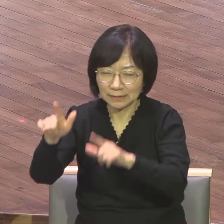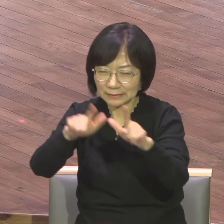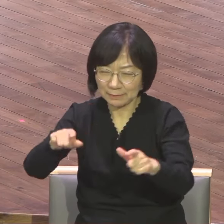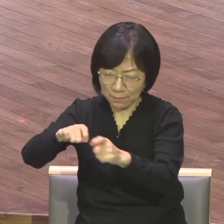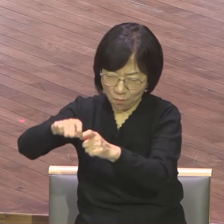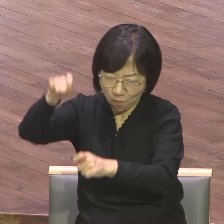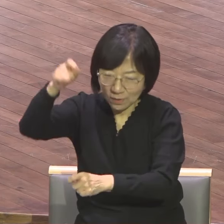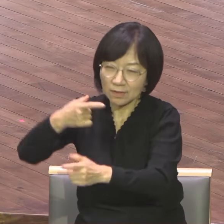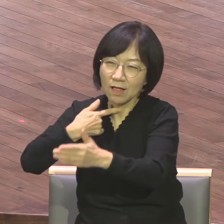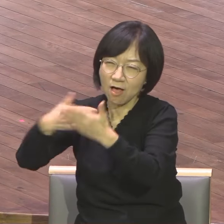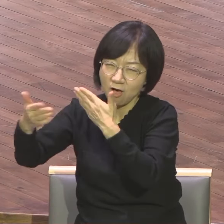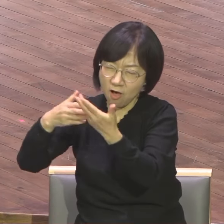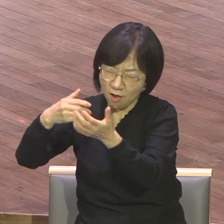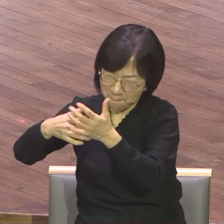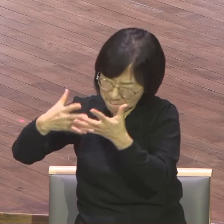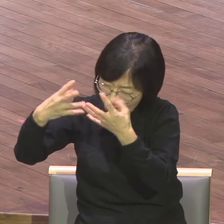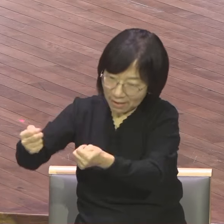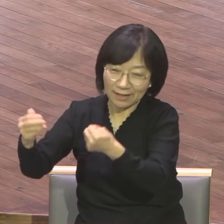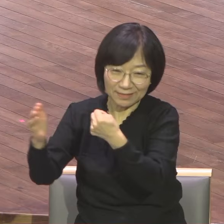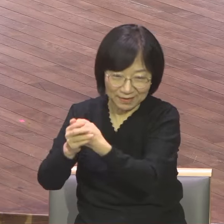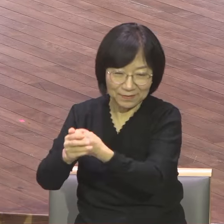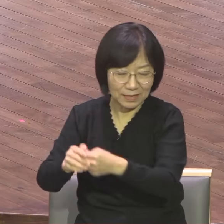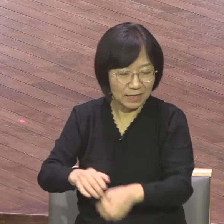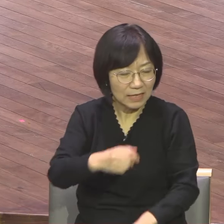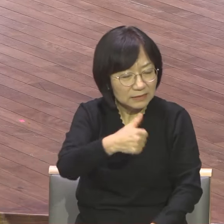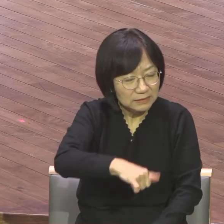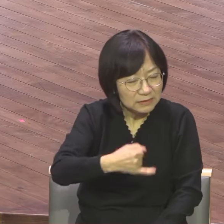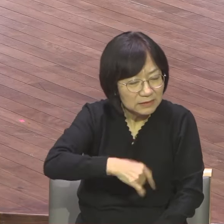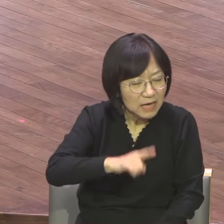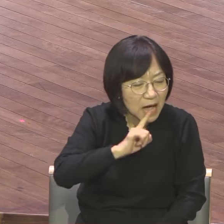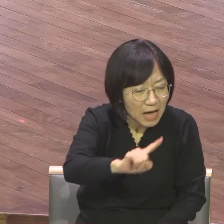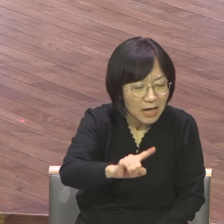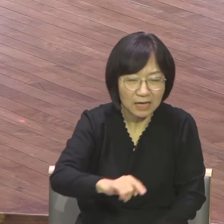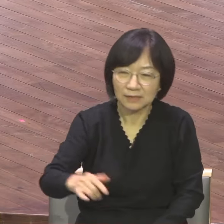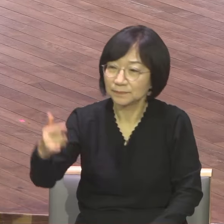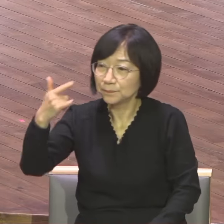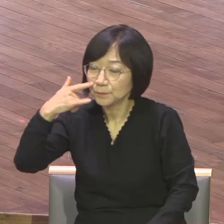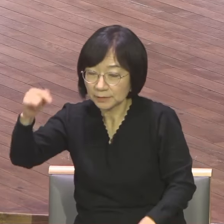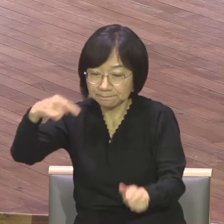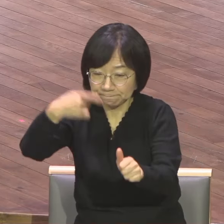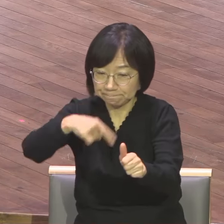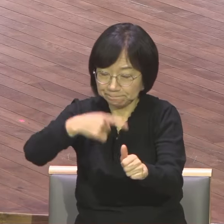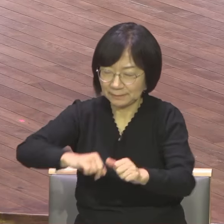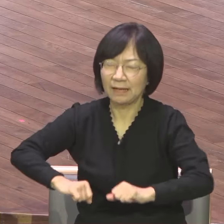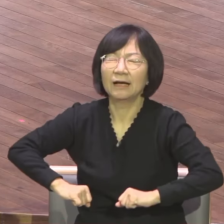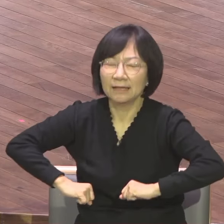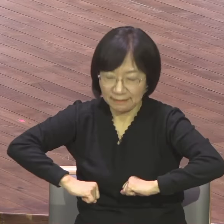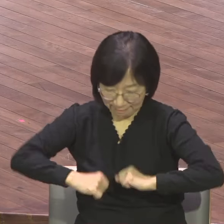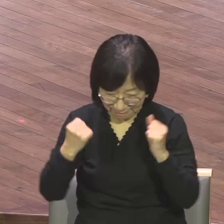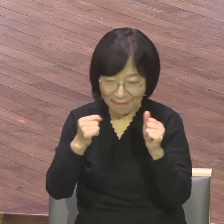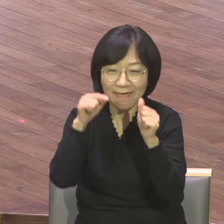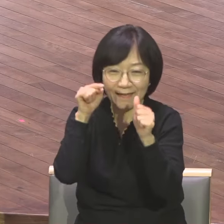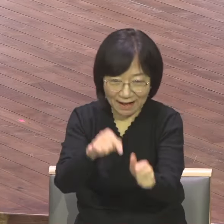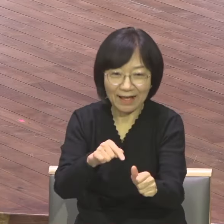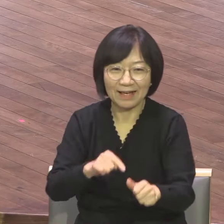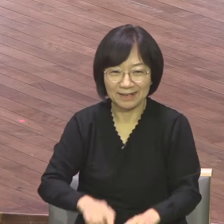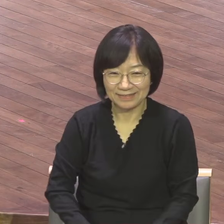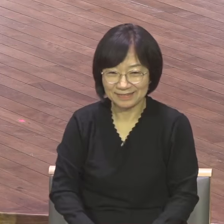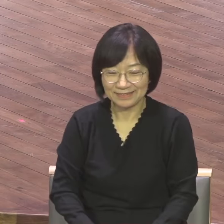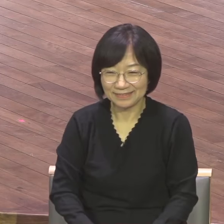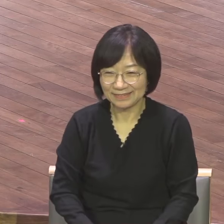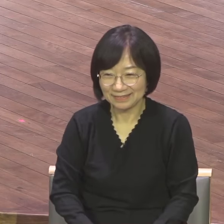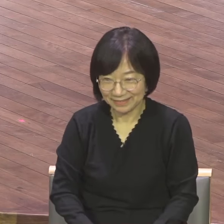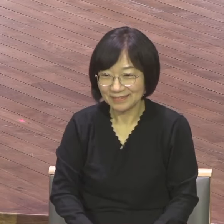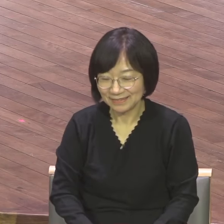너 아비의 훈계를 듣고 너 어미의 법을 떠나지 말라. 이거는요 단순히 부모의